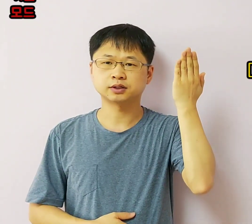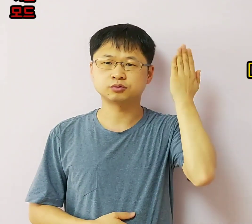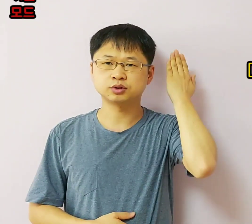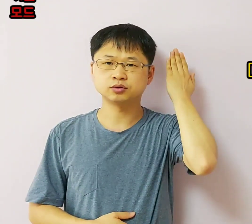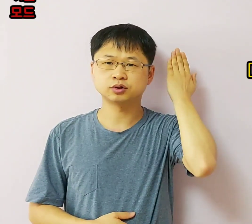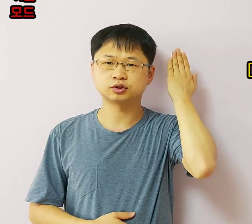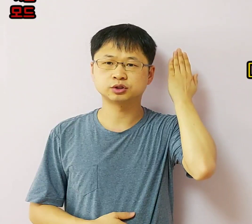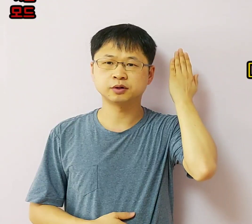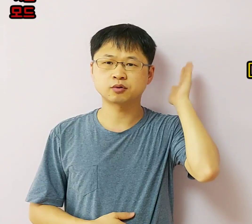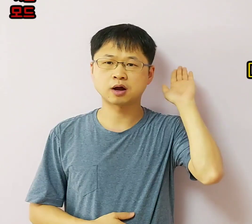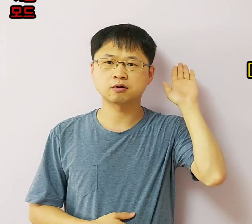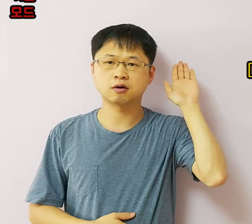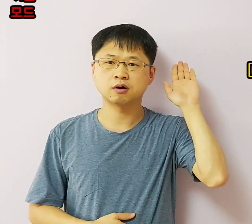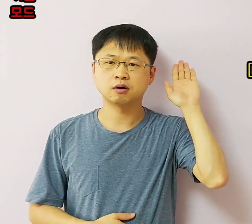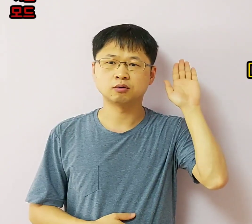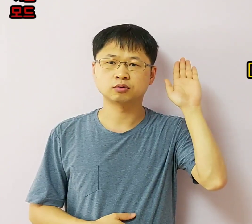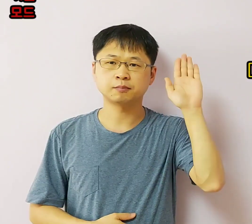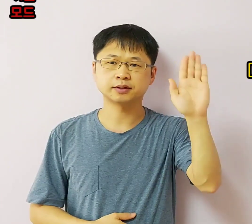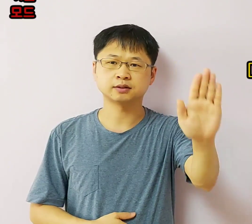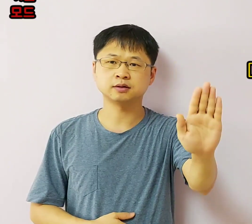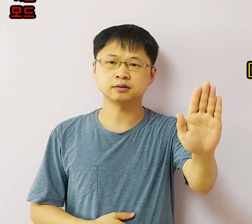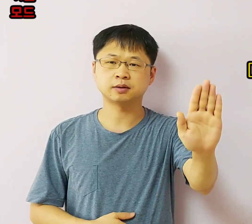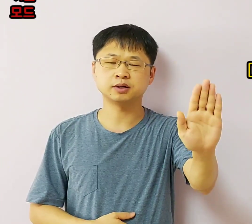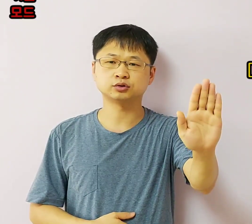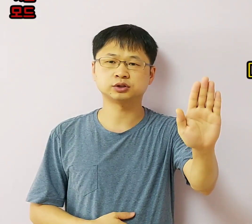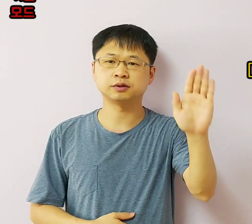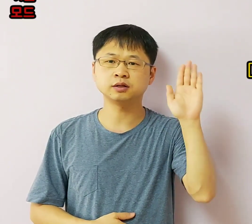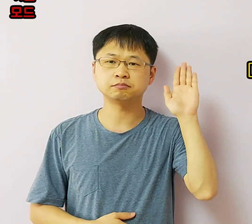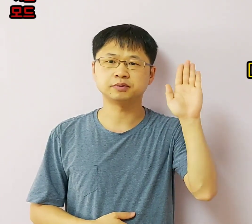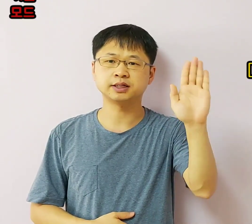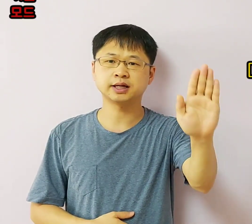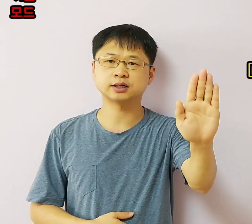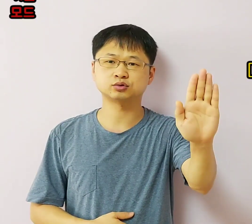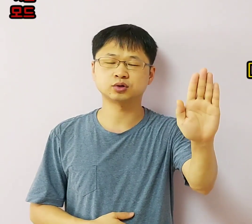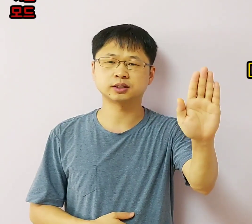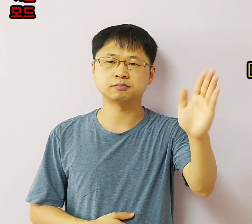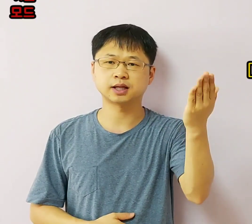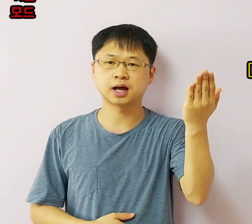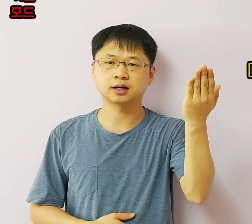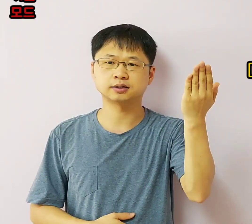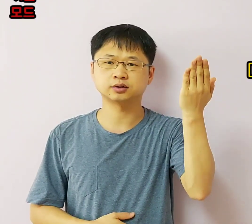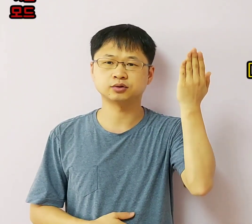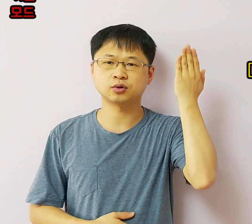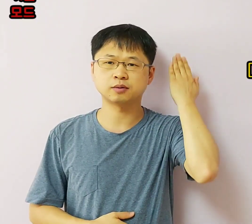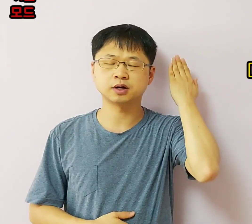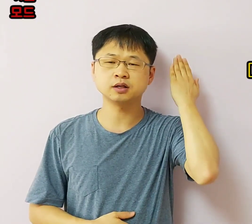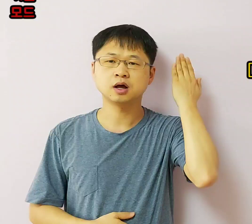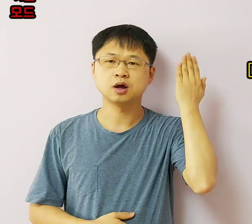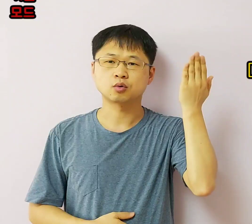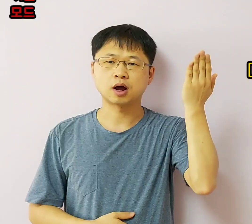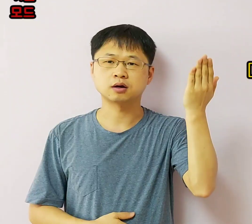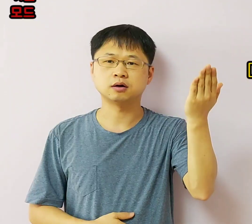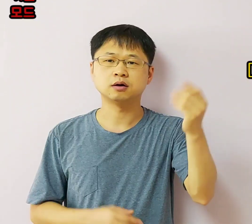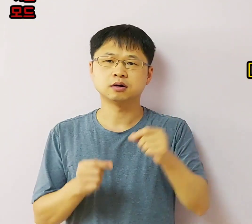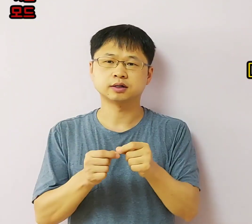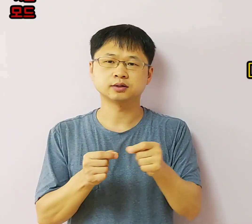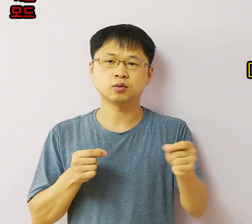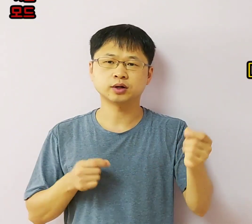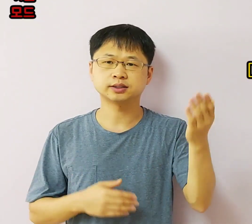옆에서 뒤로 넘겨주시면 과거, 얼굴 앞에서 내밀어 주시면 미래라는 수어가 됩니다. 그래서 뒤로 하면 과거, 그래서